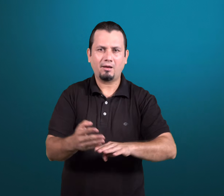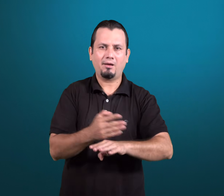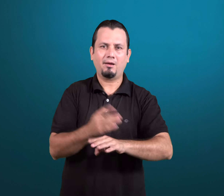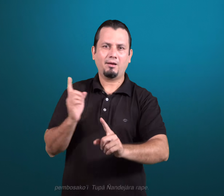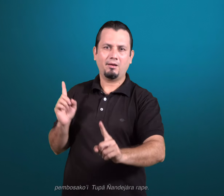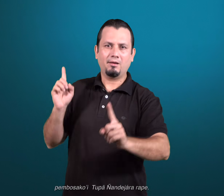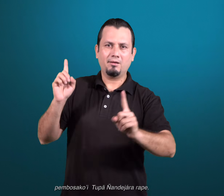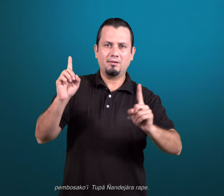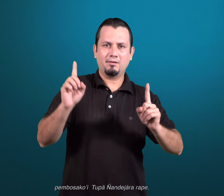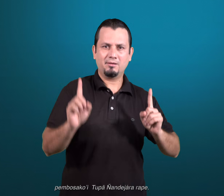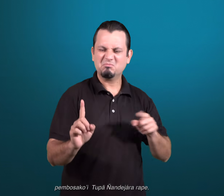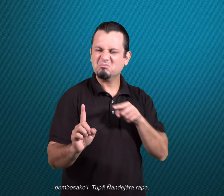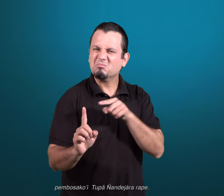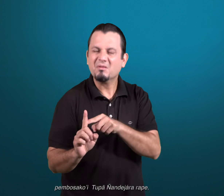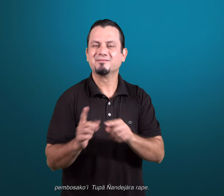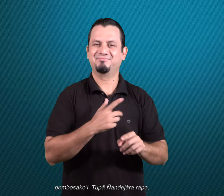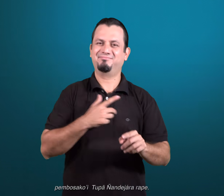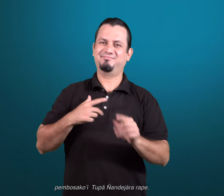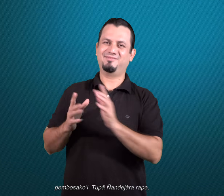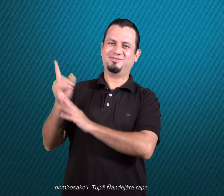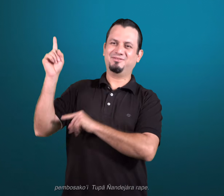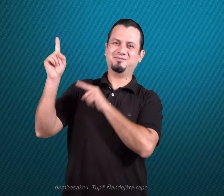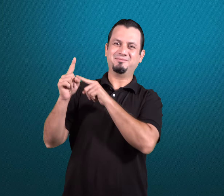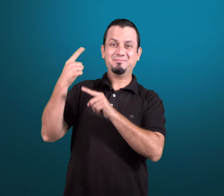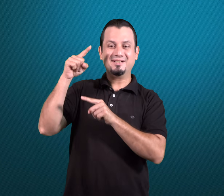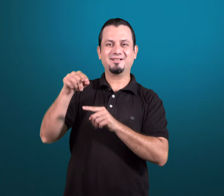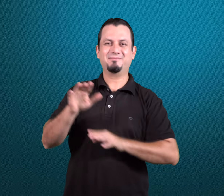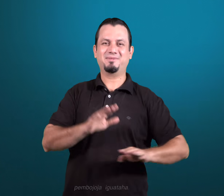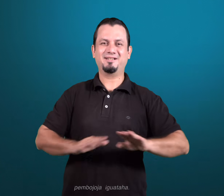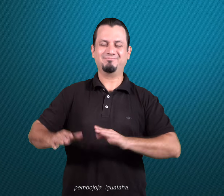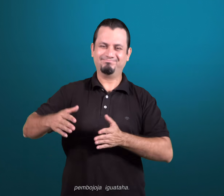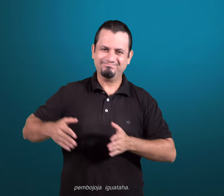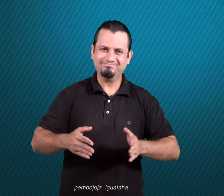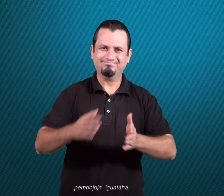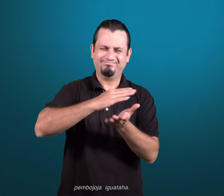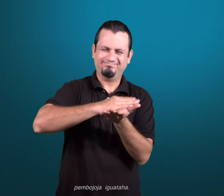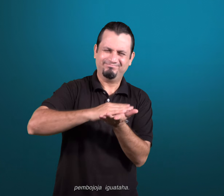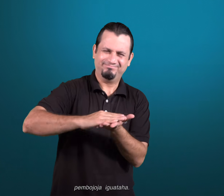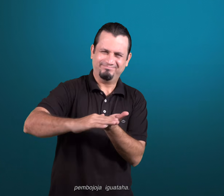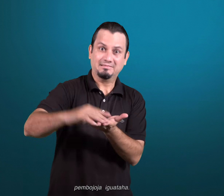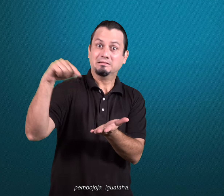Pembosako'i Tupã Ñandejára rape. Pembojoja iguataha.